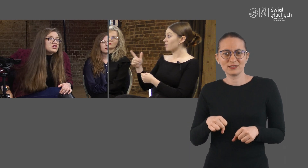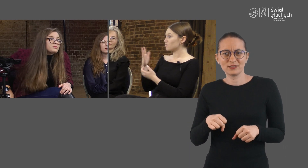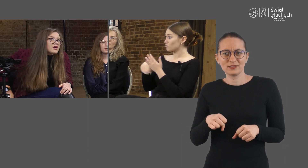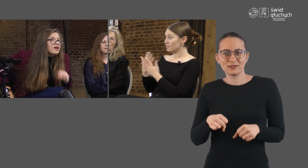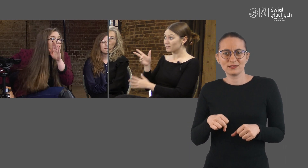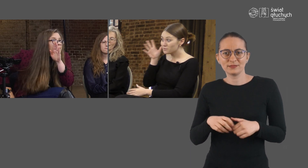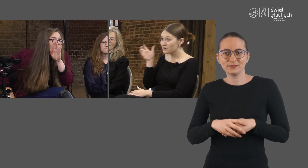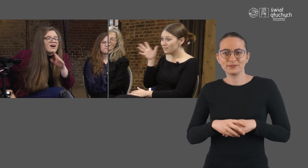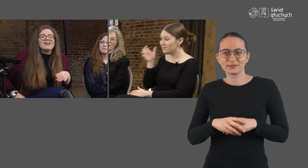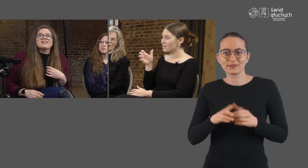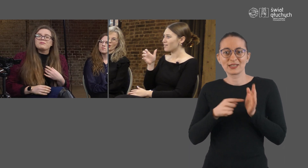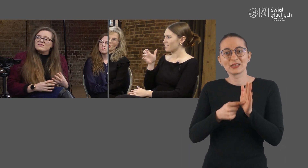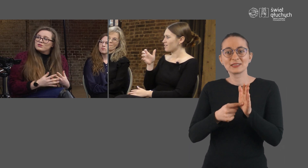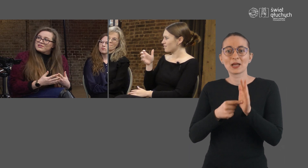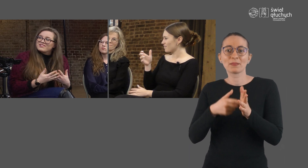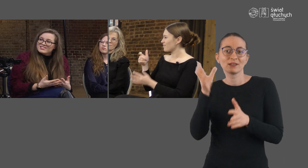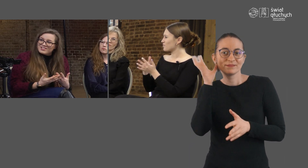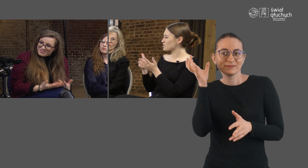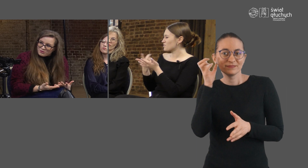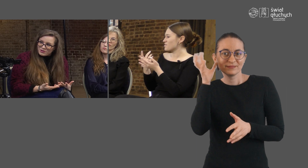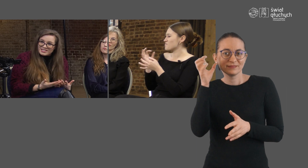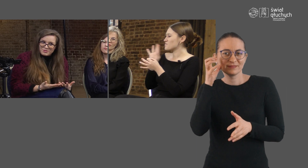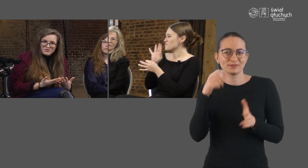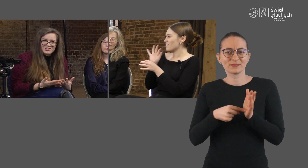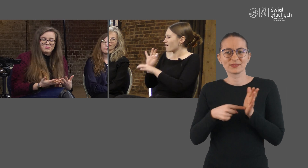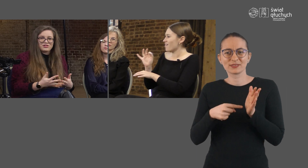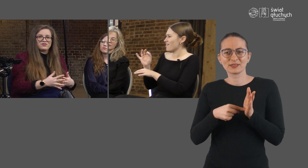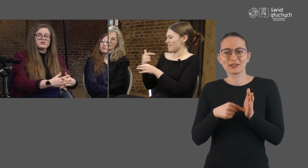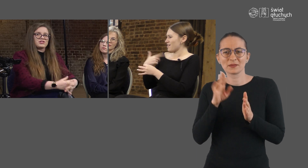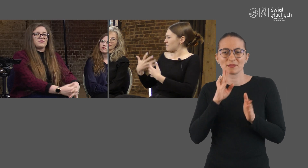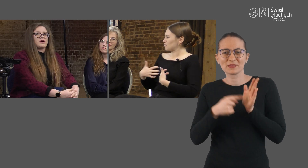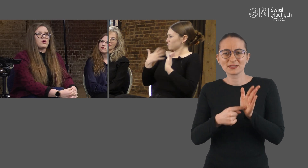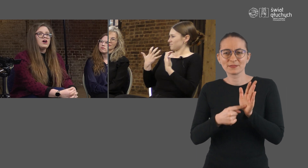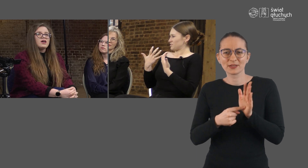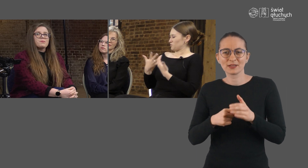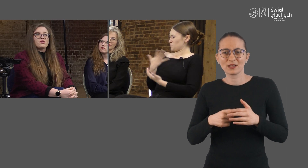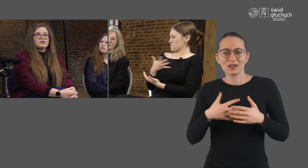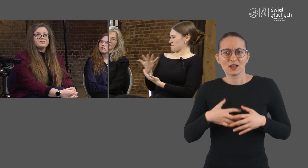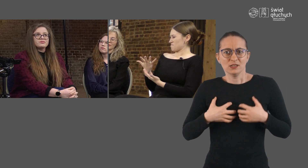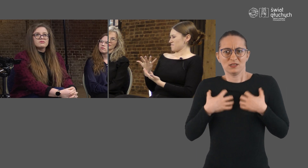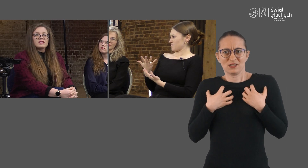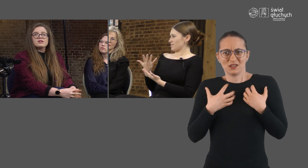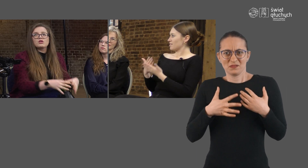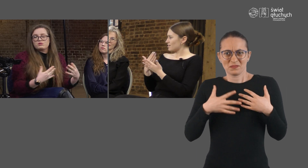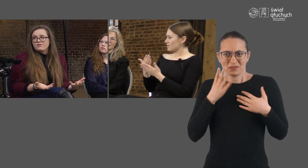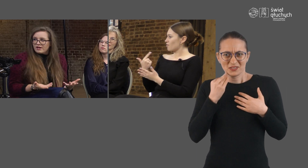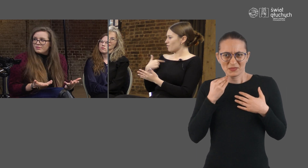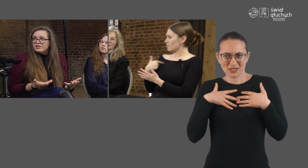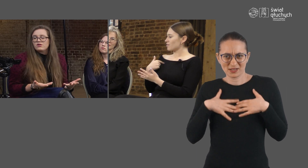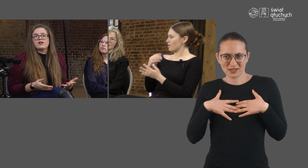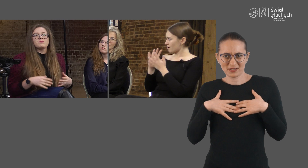mnie? Słyszysz mnie? I naprawdę to mnie frustrowało. Niesamowicie mnie to frustrowało, bo jestem